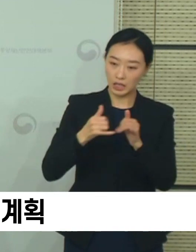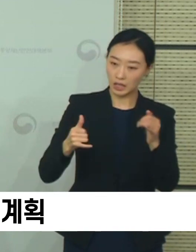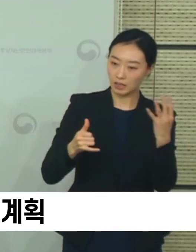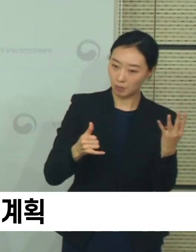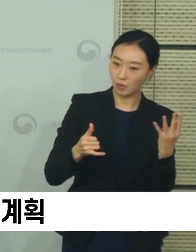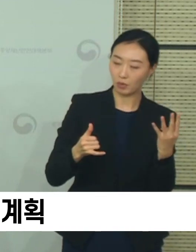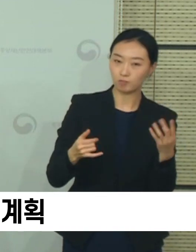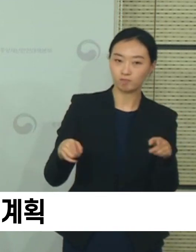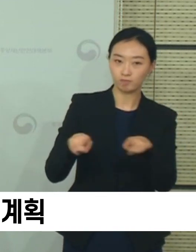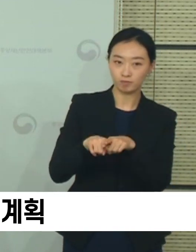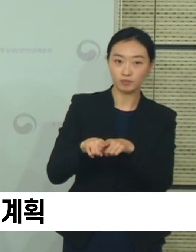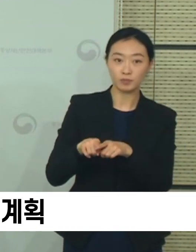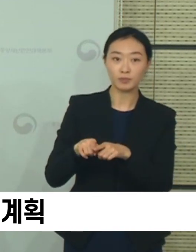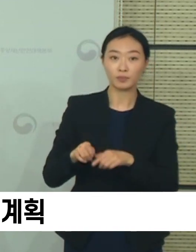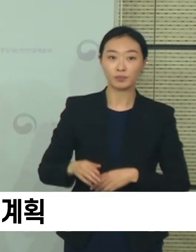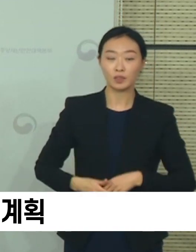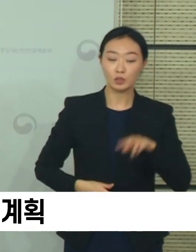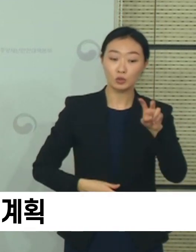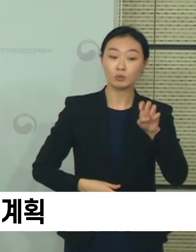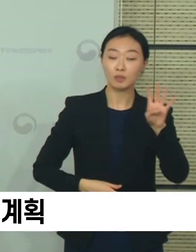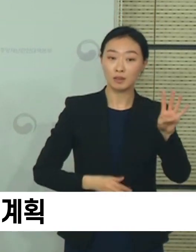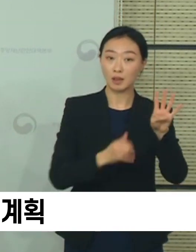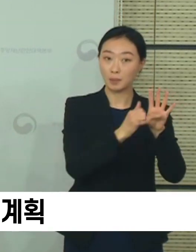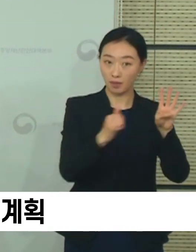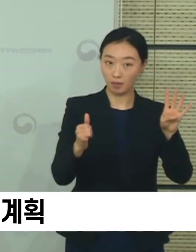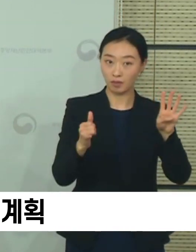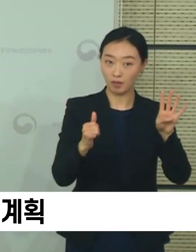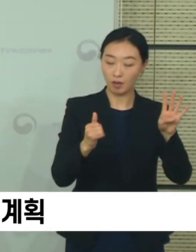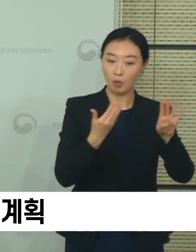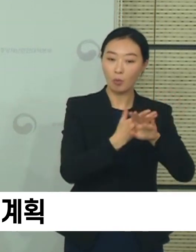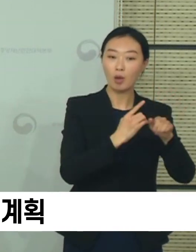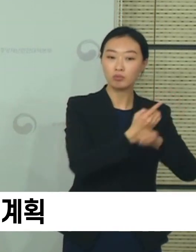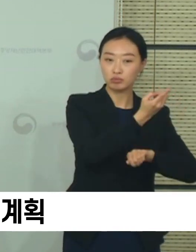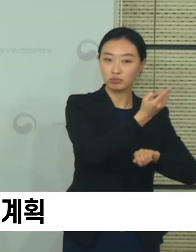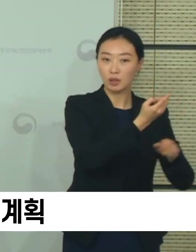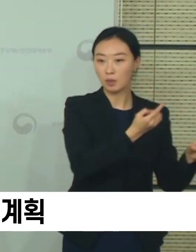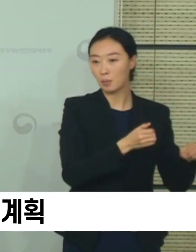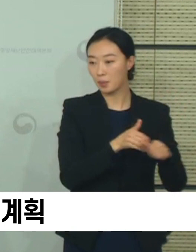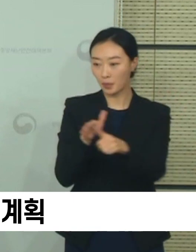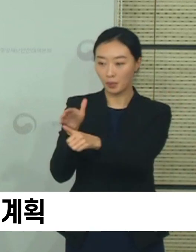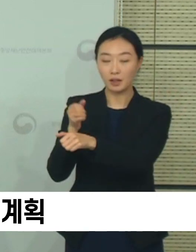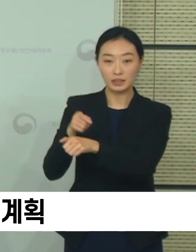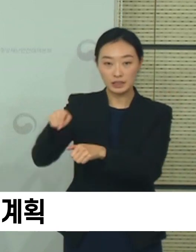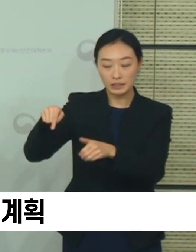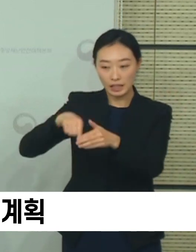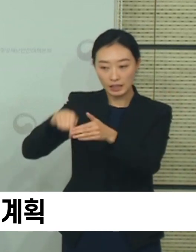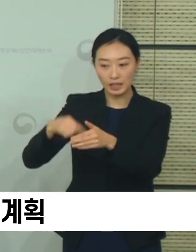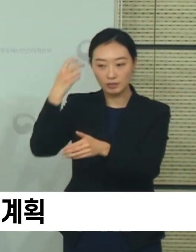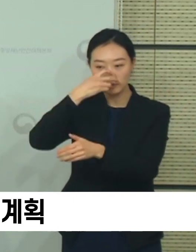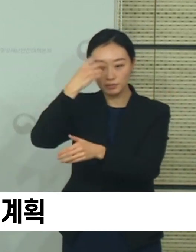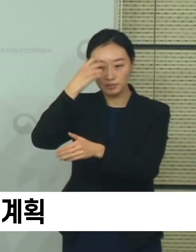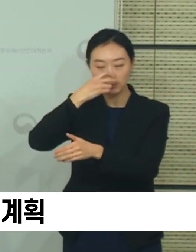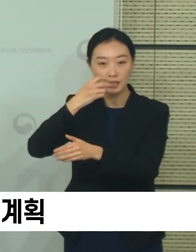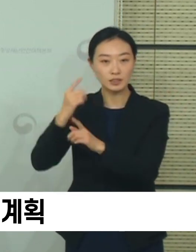함께 24명의 외부 의료진이 같이 현재 진료를 하고 있습니다. 그리고